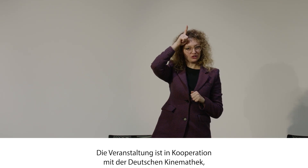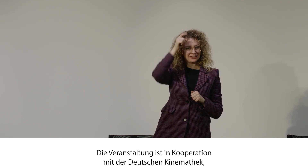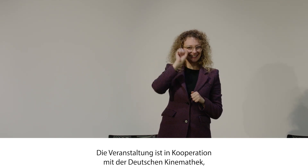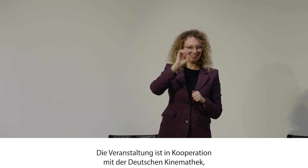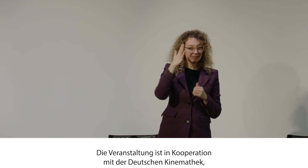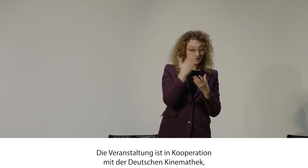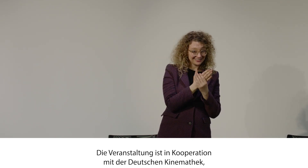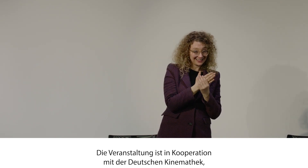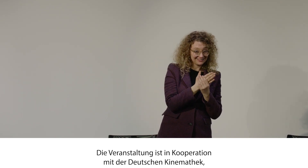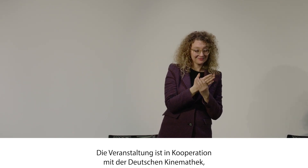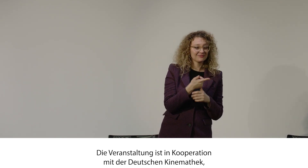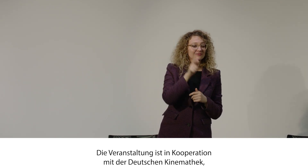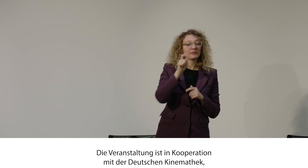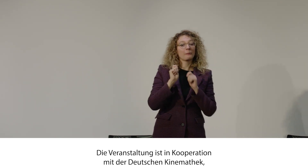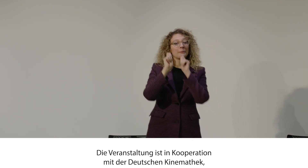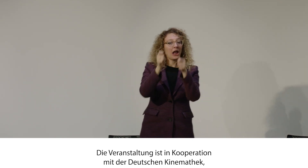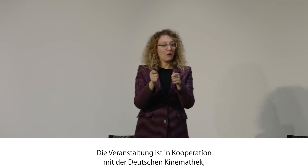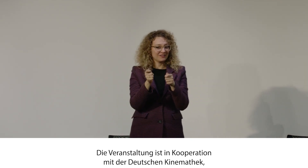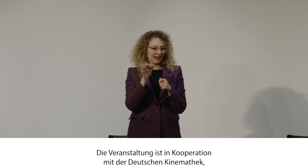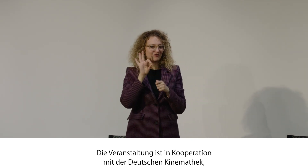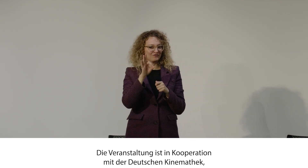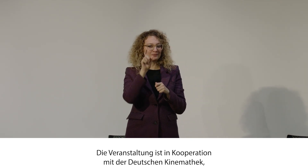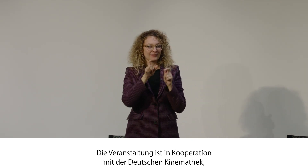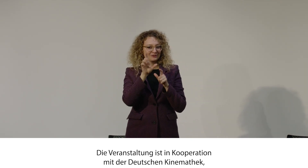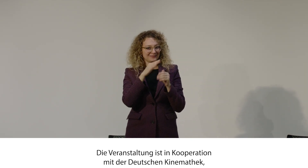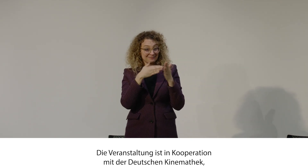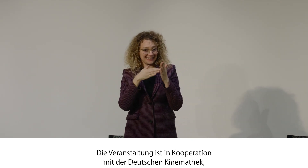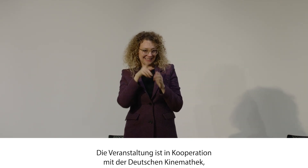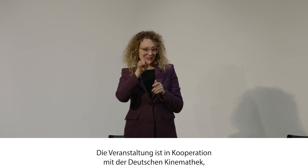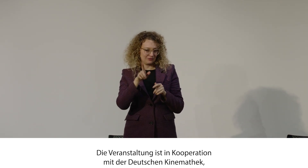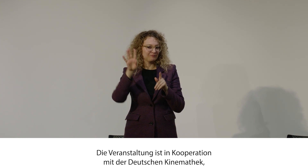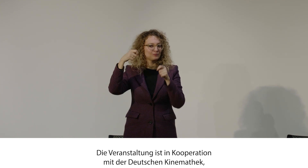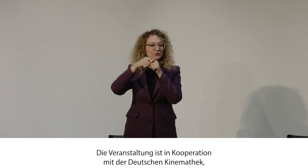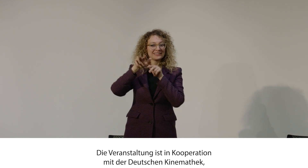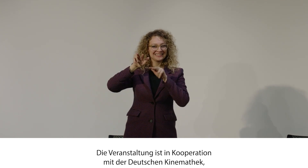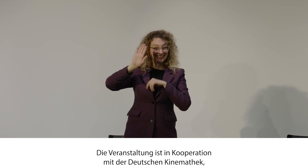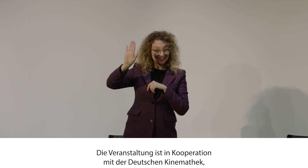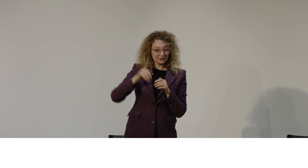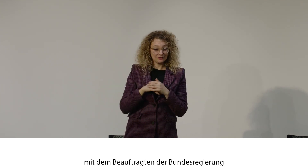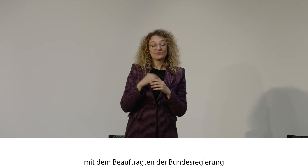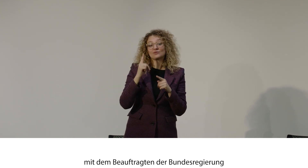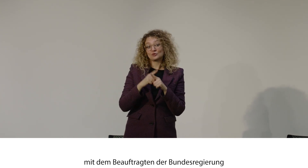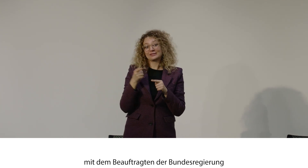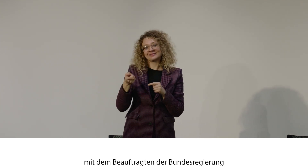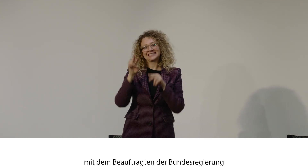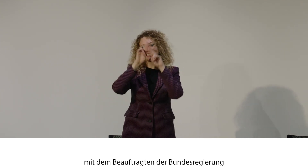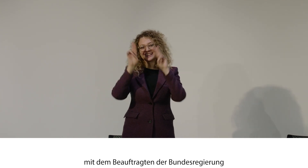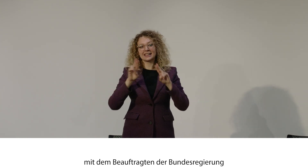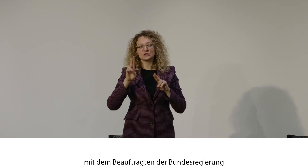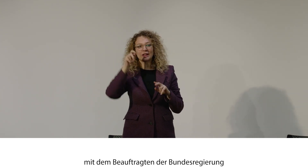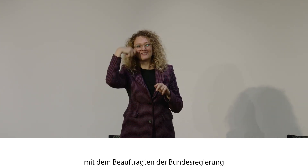Die Veranstaltung ist in Kooperation mit der Deutschen Kinemathek, mit dem